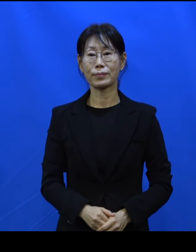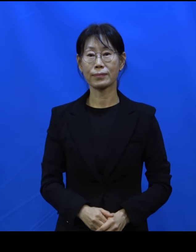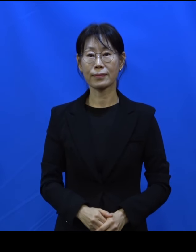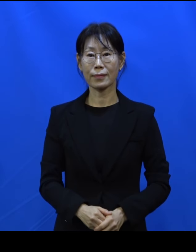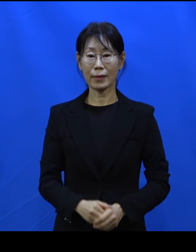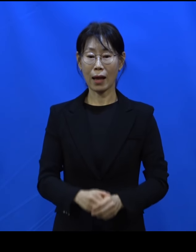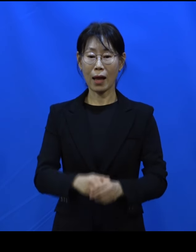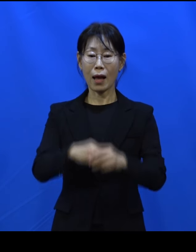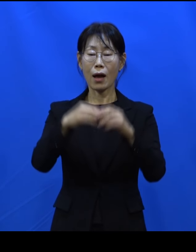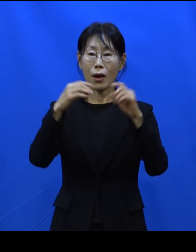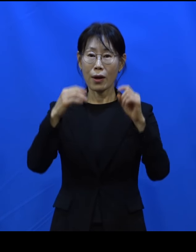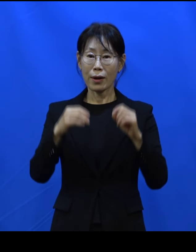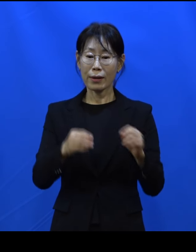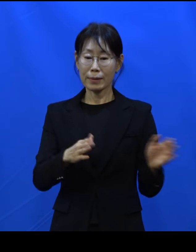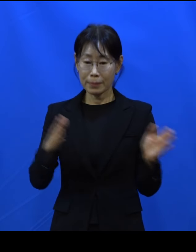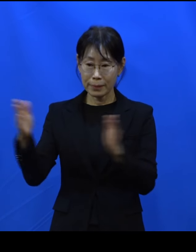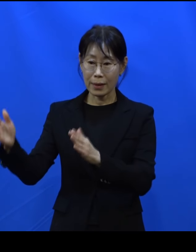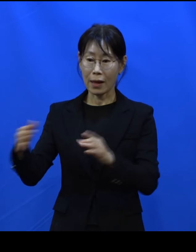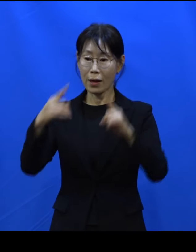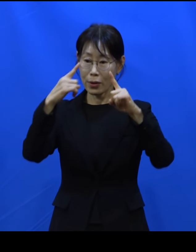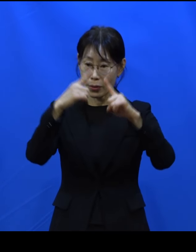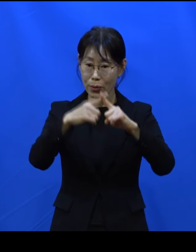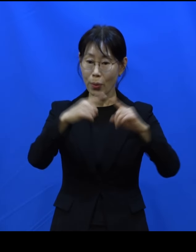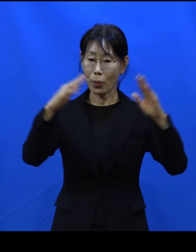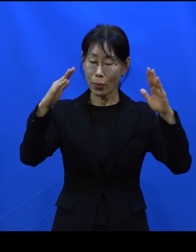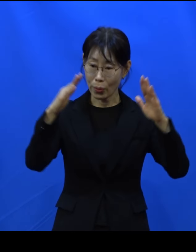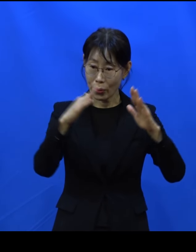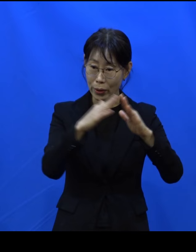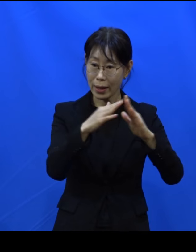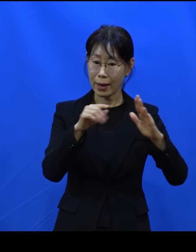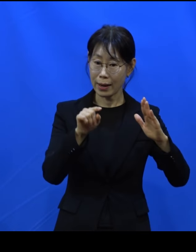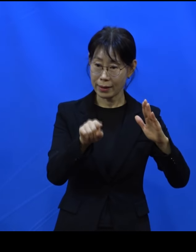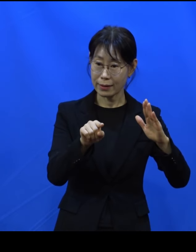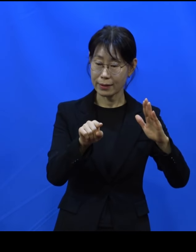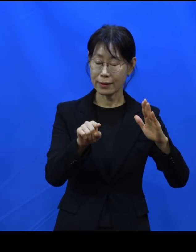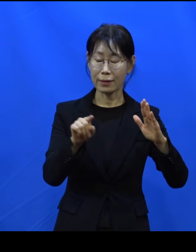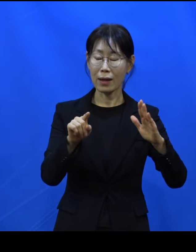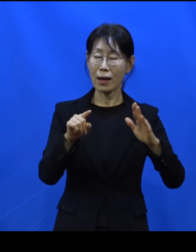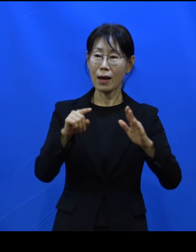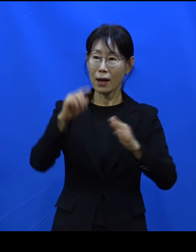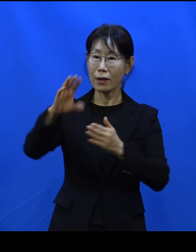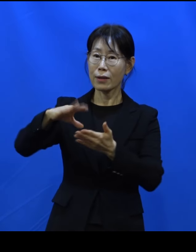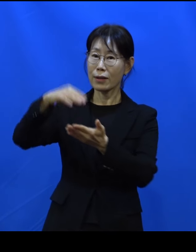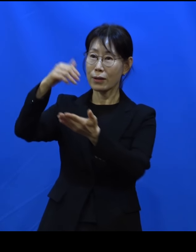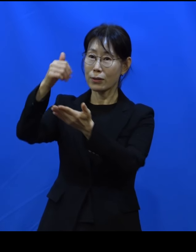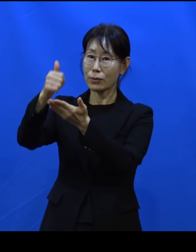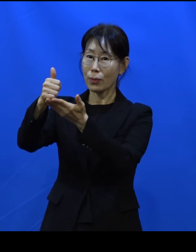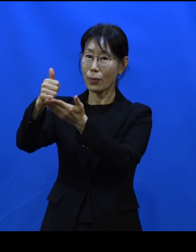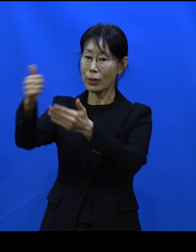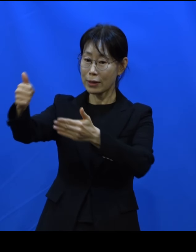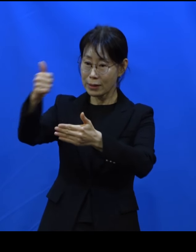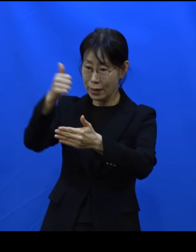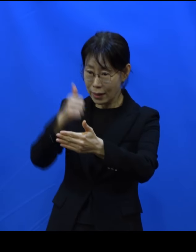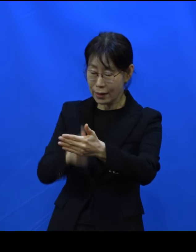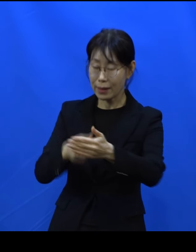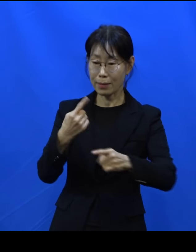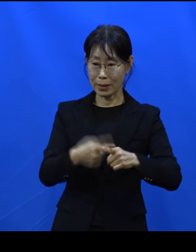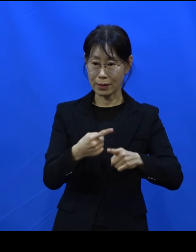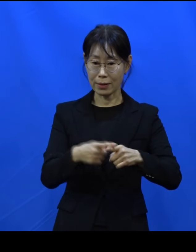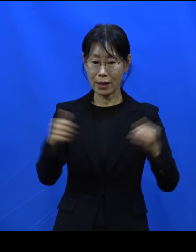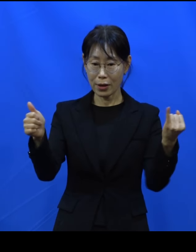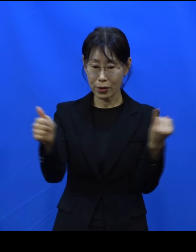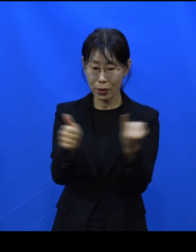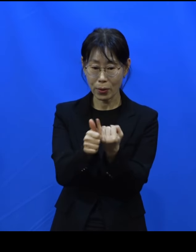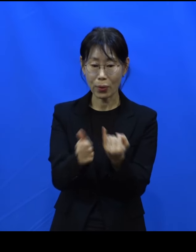자, 이것은 교회가 그리스도의 영광 안으로 인도되는 것과 묘사됩니다. 결혼의 모습은 이